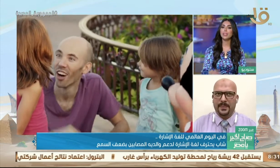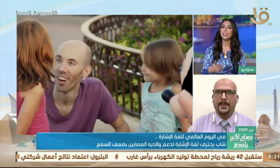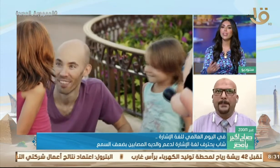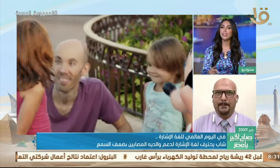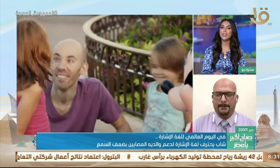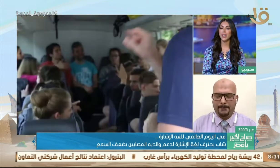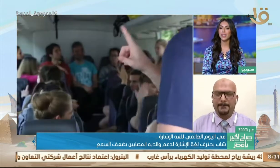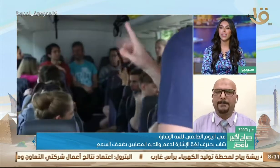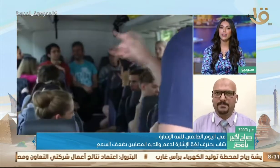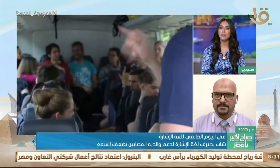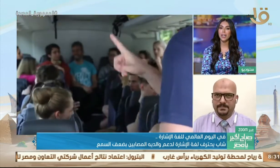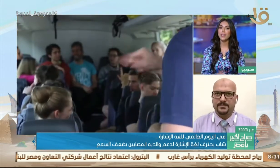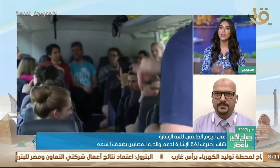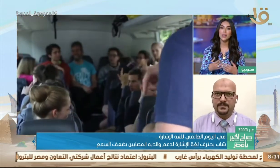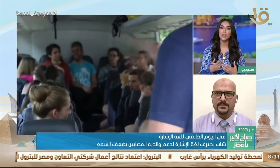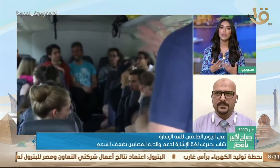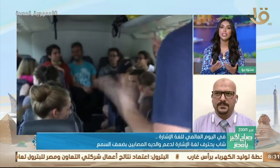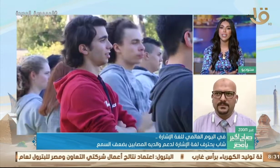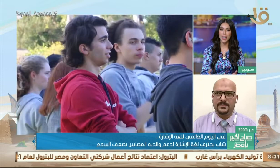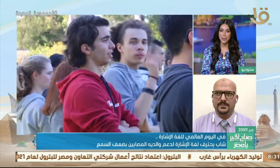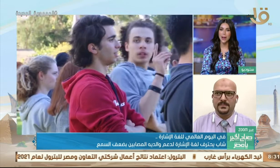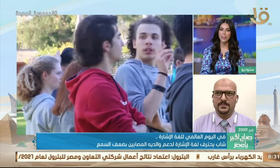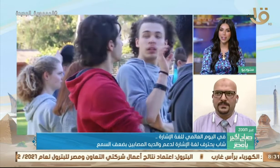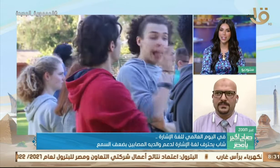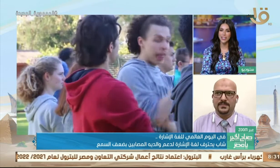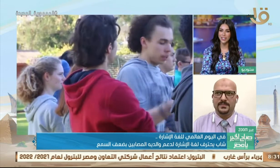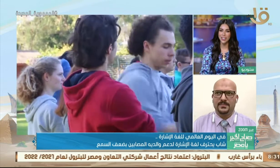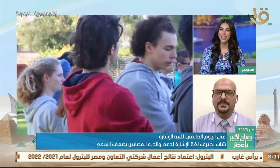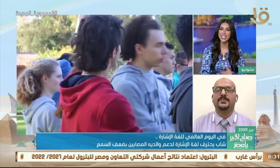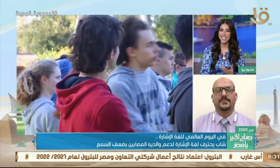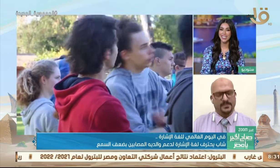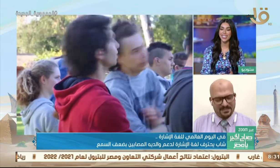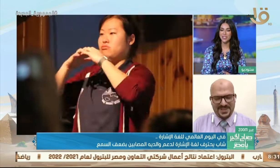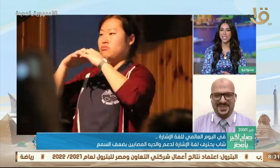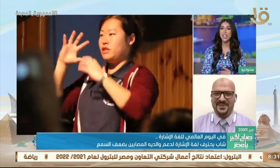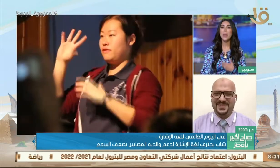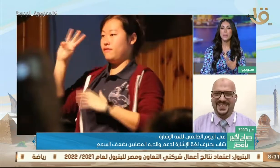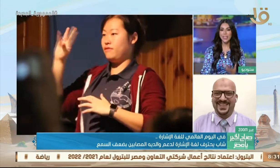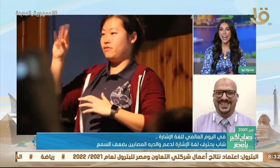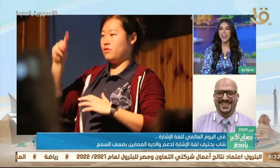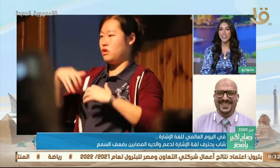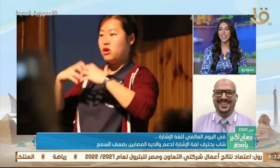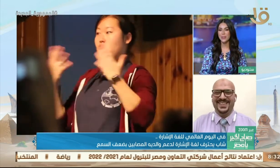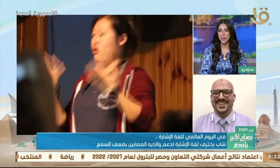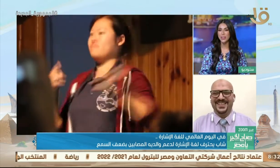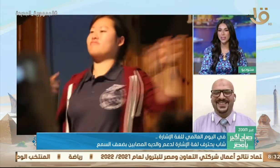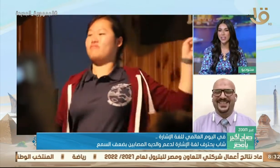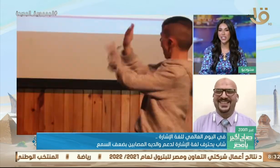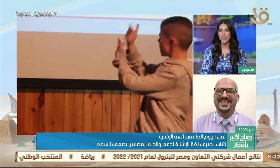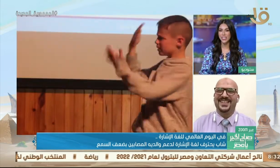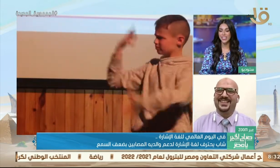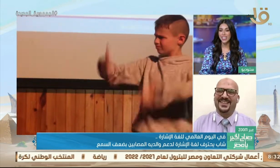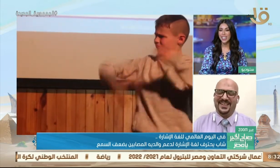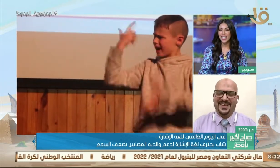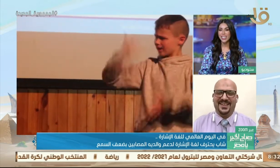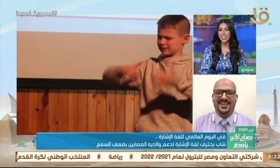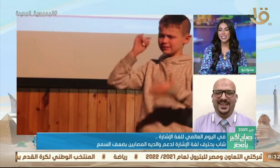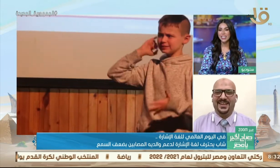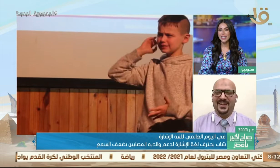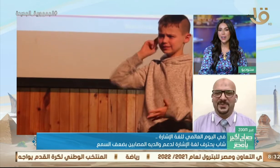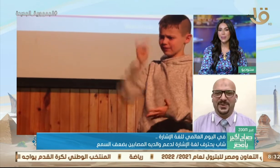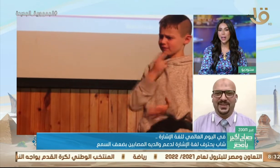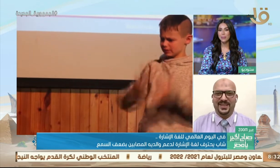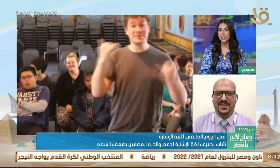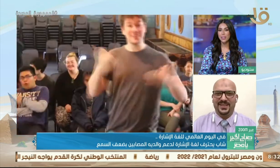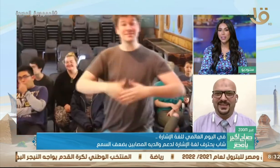اللي بتبقى ترند يعني احنا نفسنا مش عارفين نترجمها، فكويس انك بالظبط. بتحاول، يعني مجهود طبعا كبير.